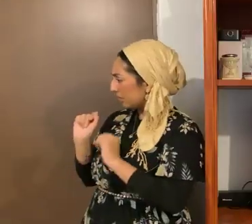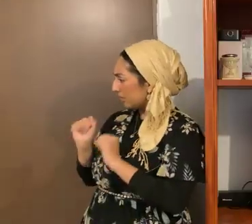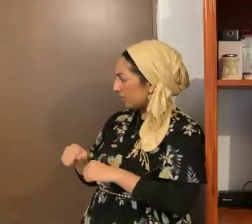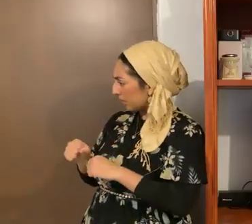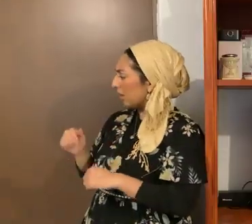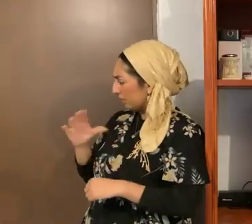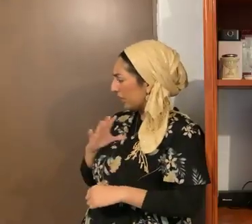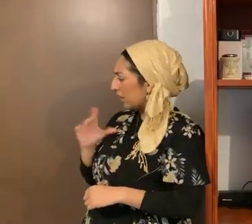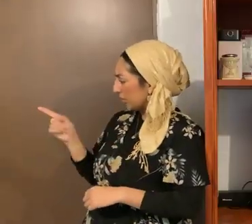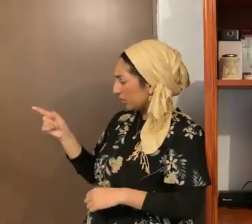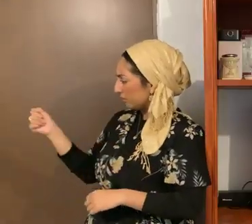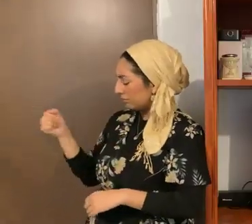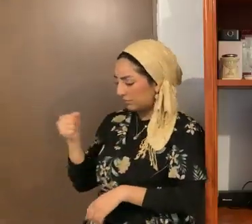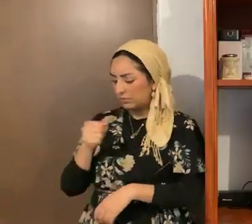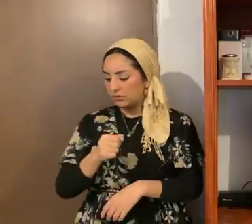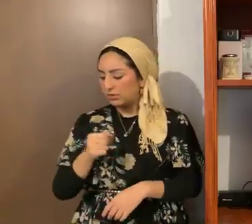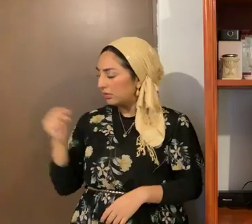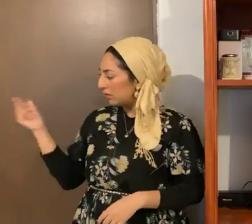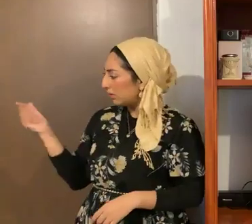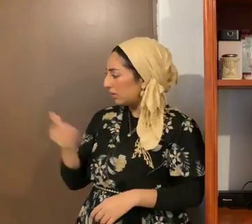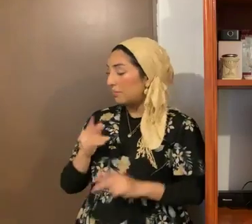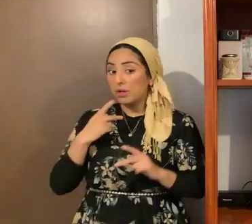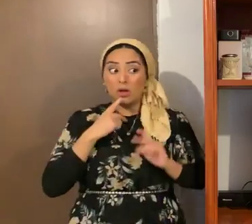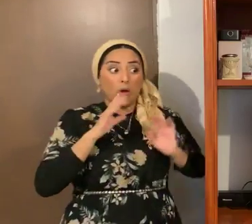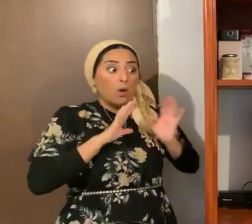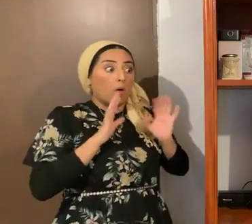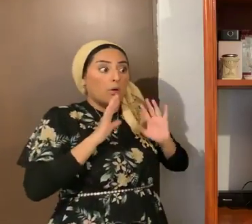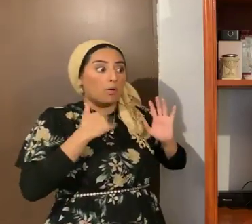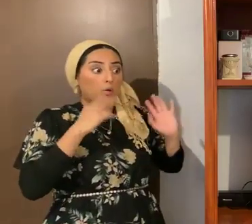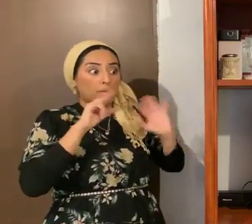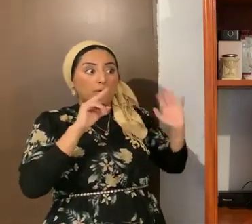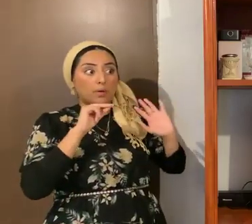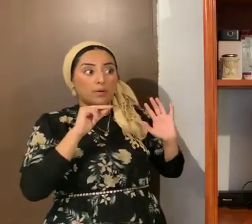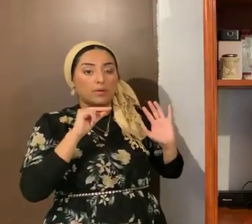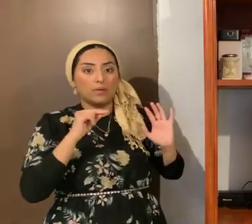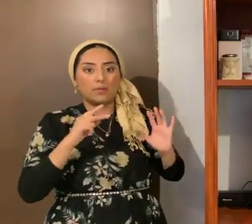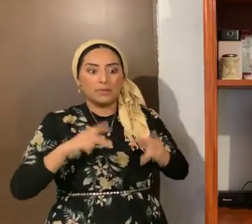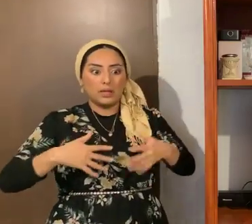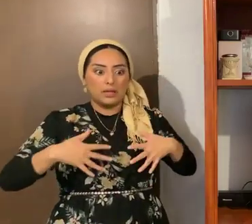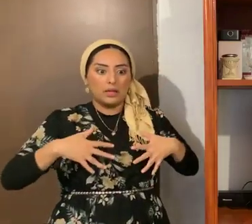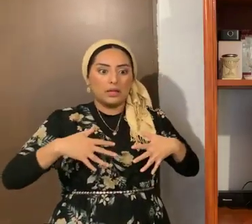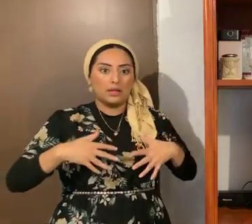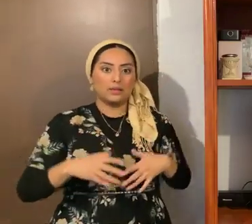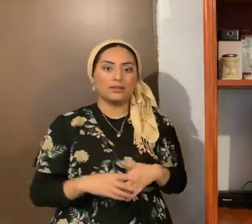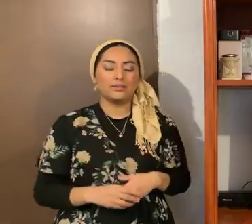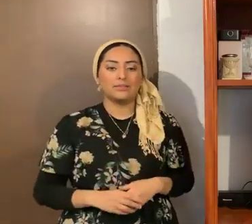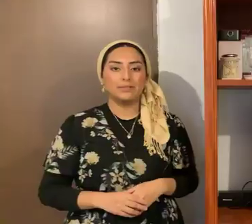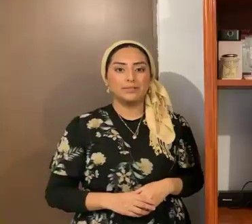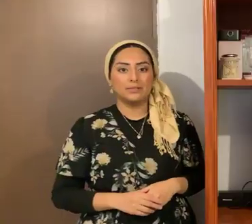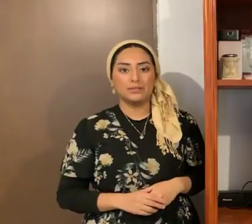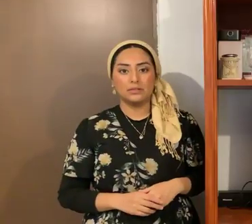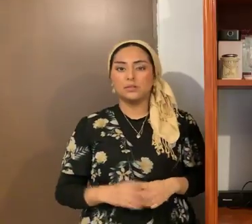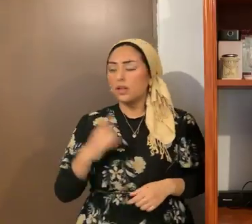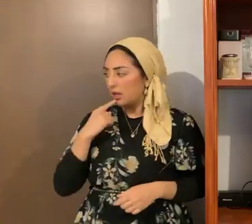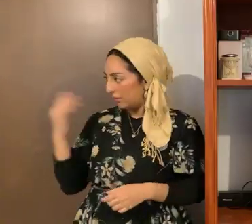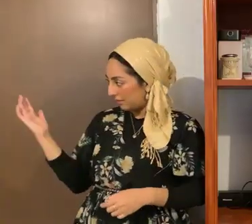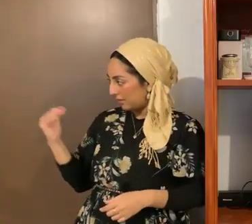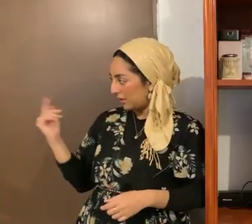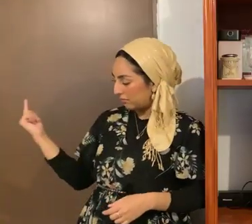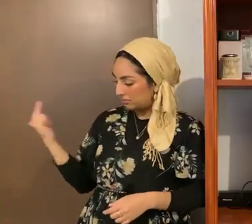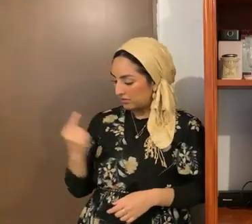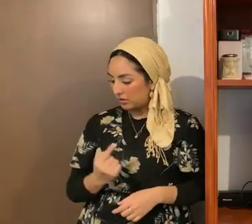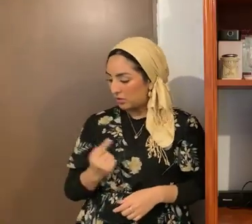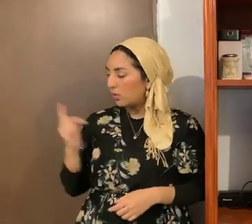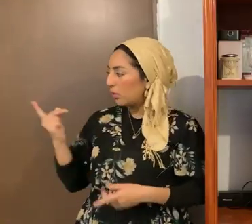Yo le llevaba muchos años en la cirugía. No, doctor, no quise decir eso. No, empezó a temblar, casi se orina. No, pásate. ¿Qué